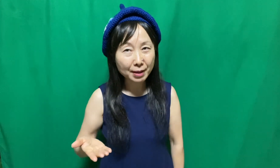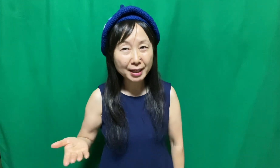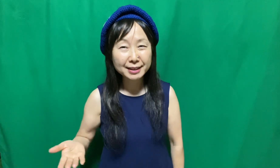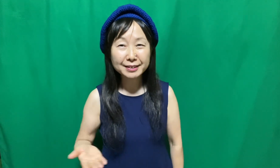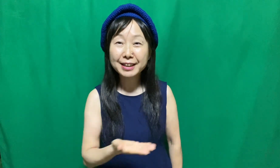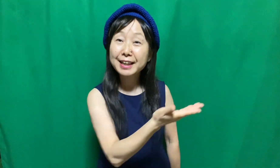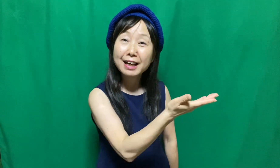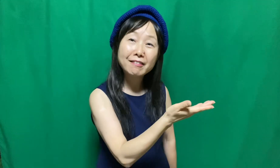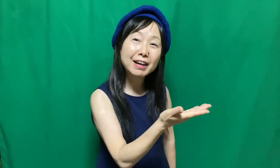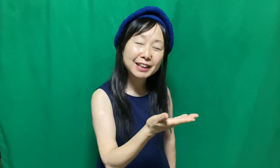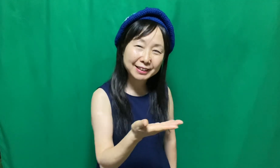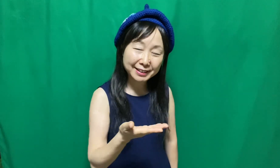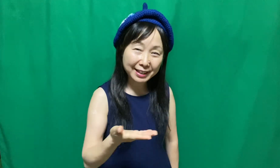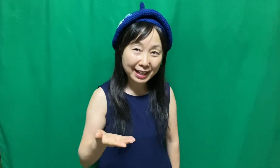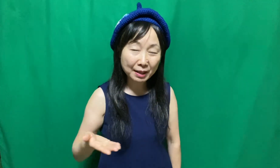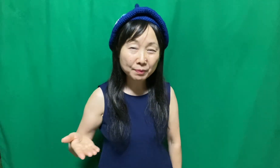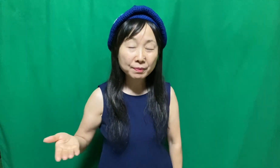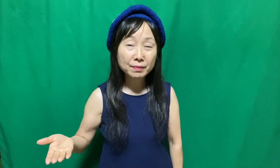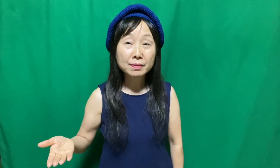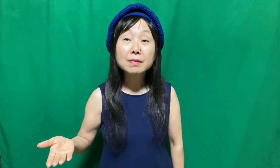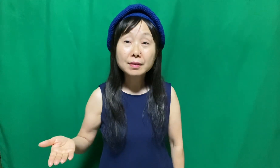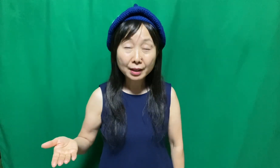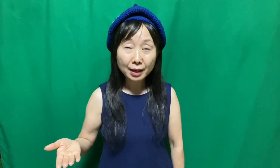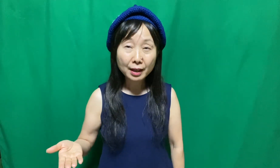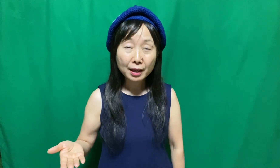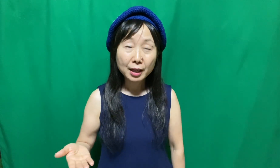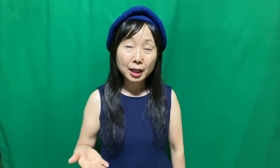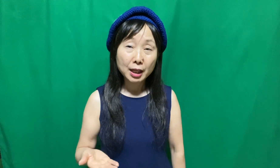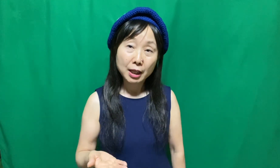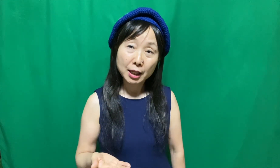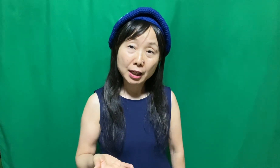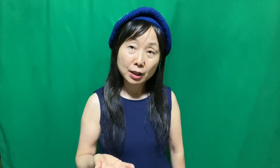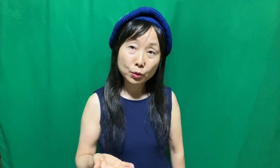ます。これで川ですね。で、